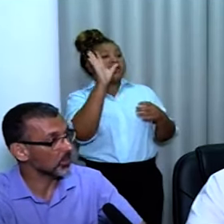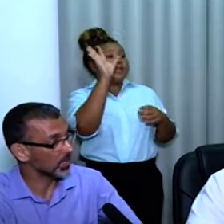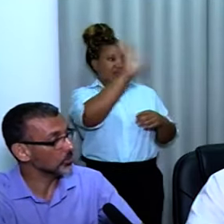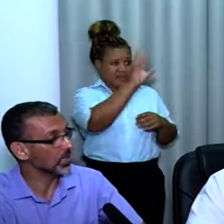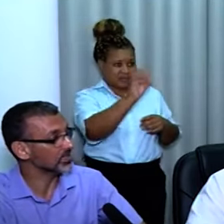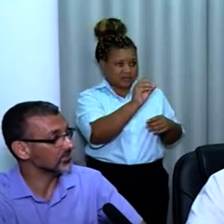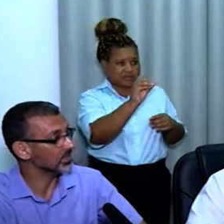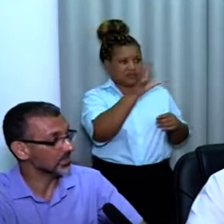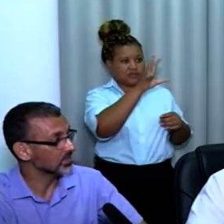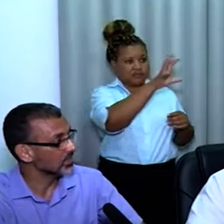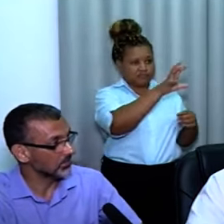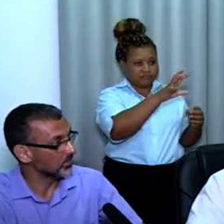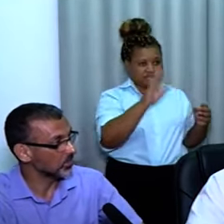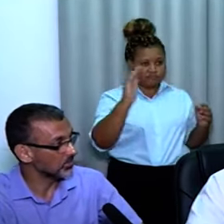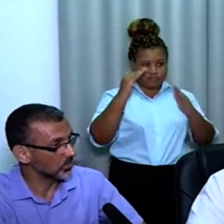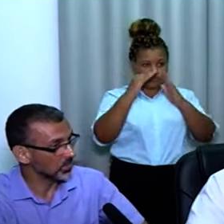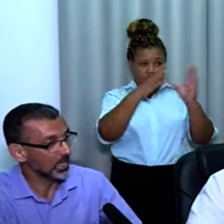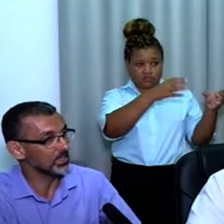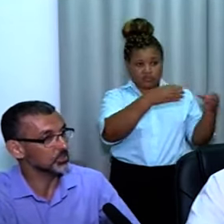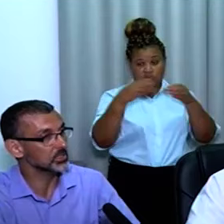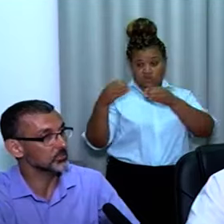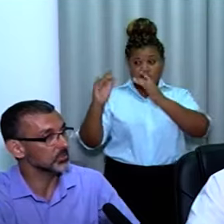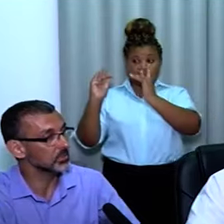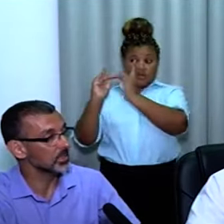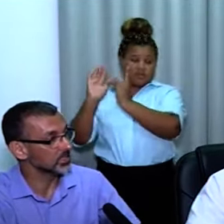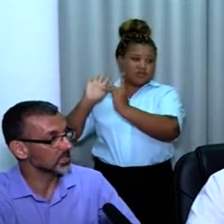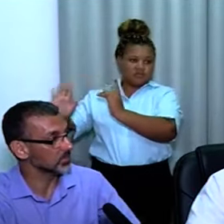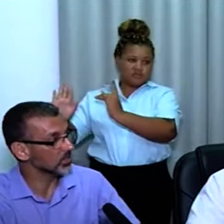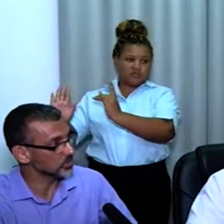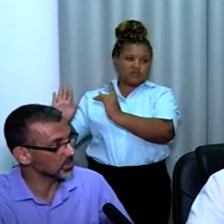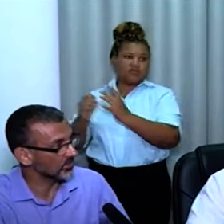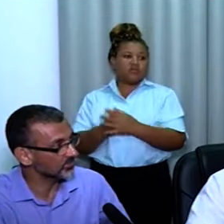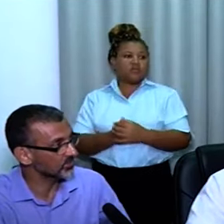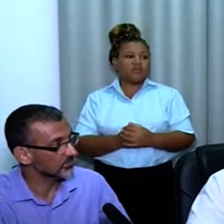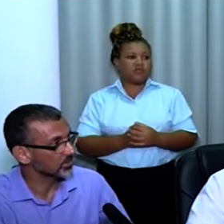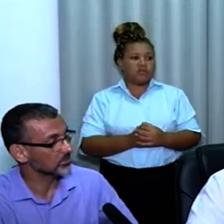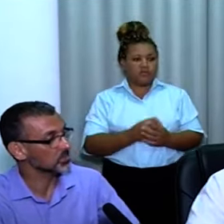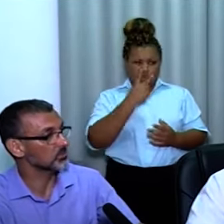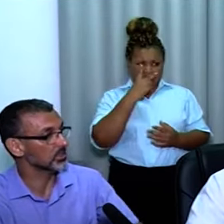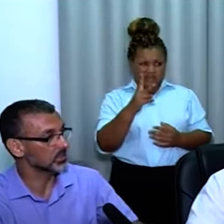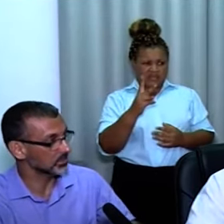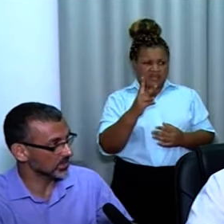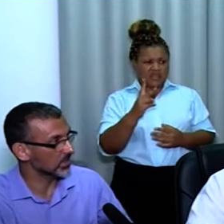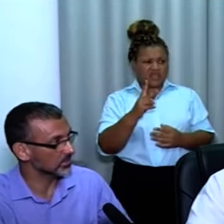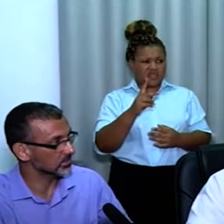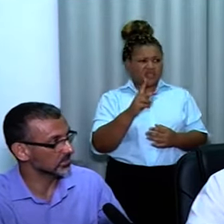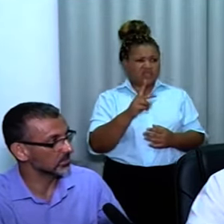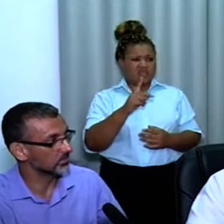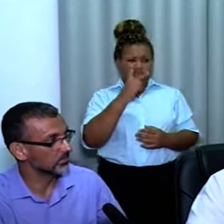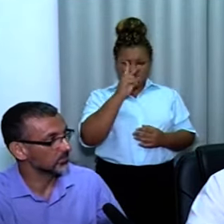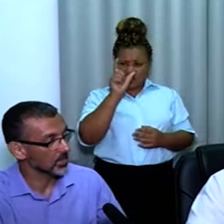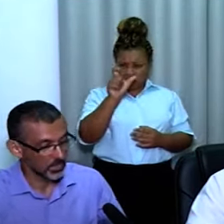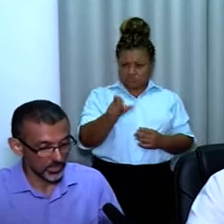vous n'avez pas aucun contact avec aucun des autres monde, excepté nos staff. Vous avez mis dans la